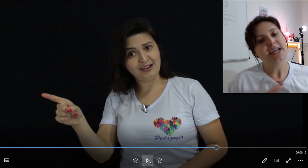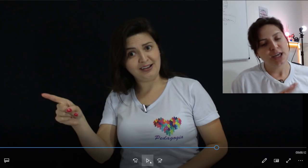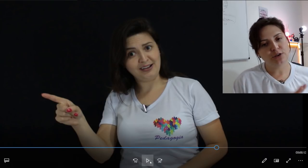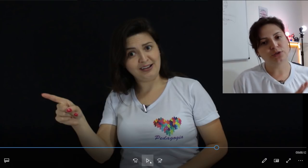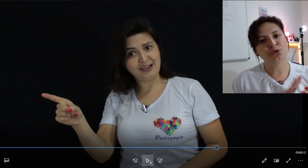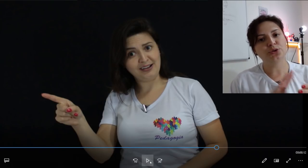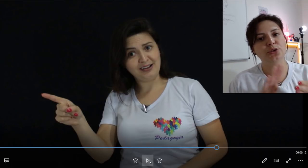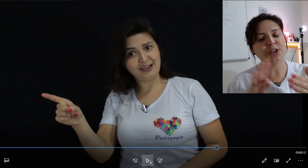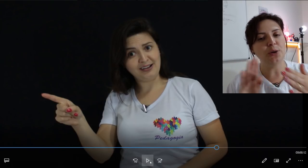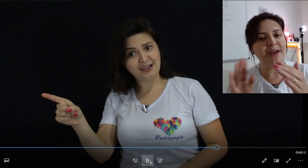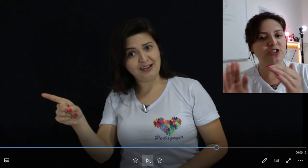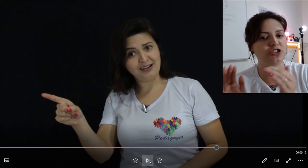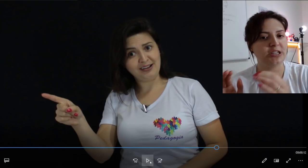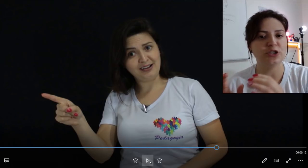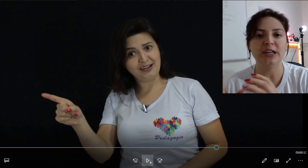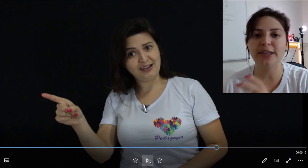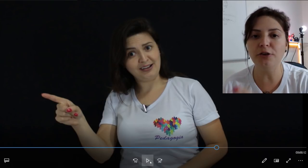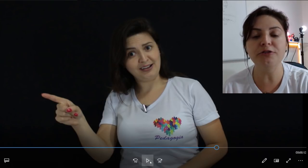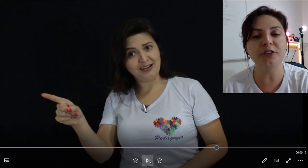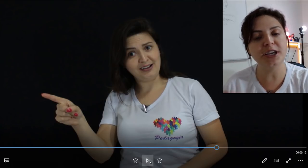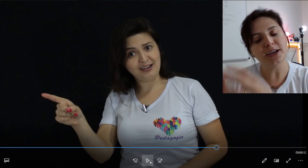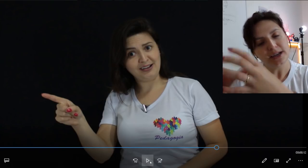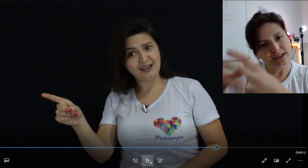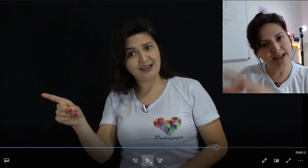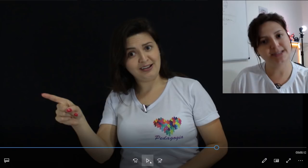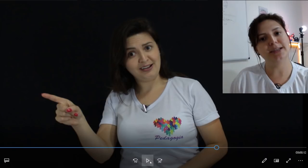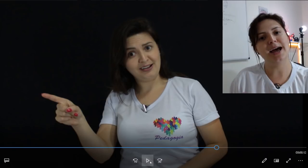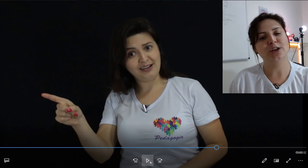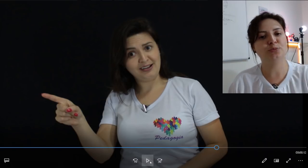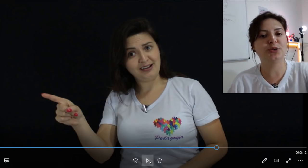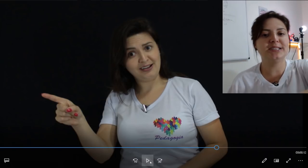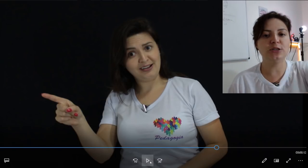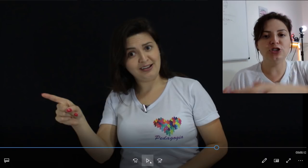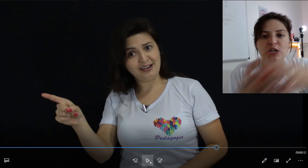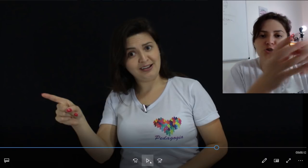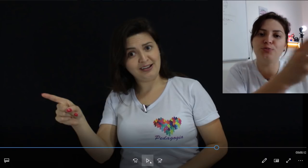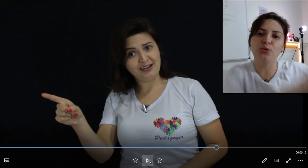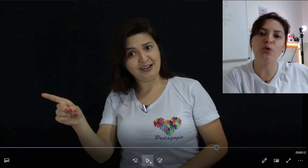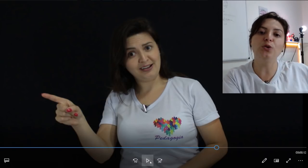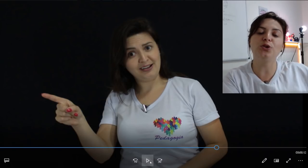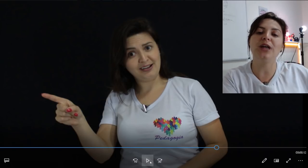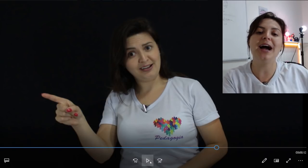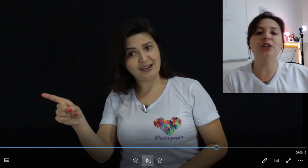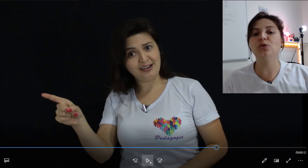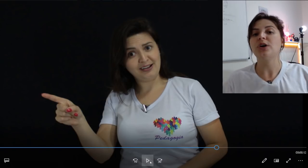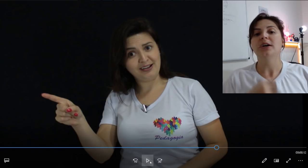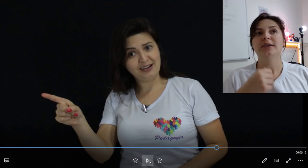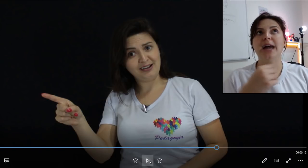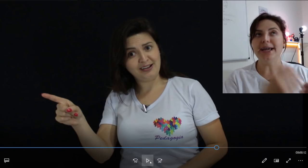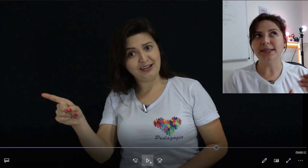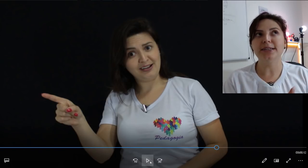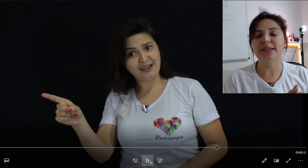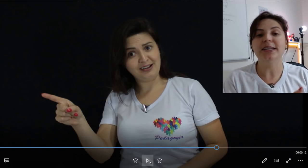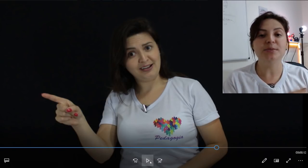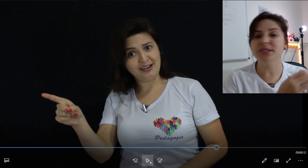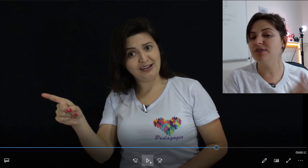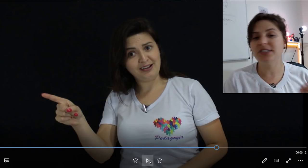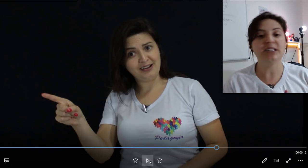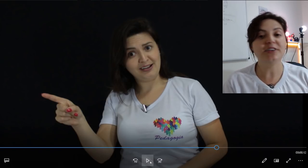eu vou totalmente direcionar até o fim desse lado. Porque se eu direciono para um outro lado, dá a entender na Libras que você está falando